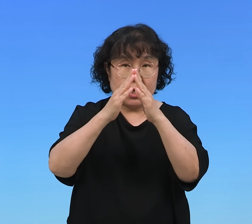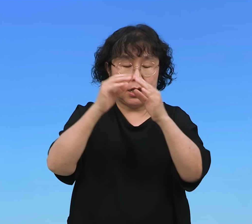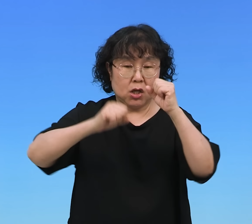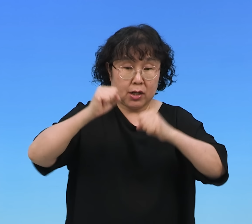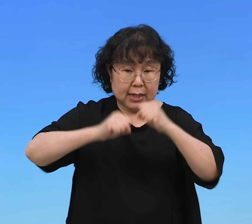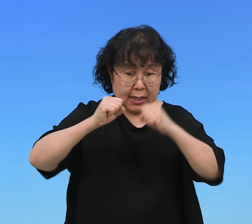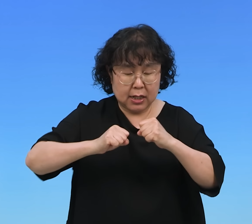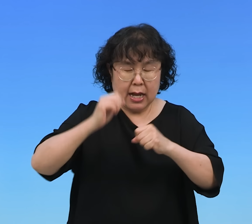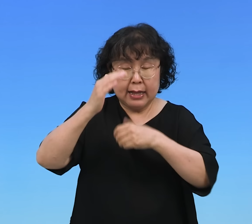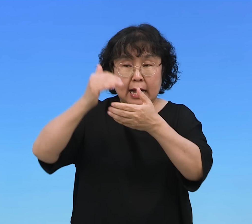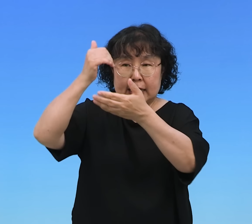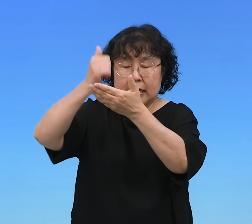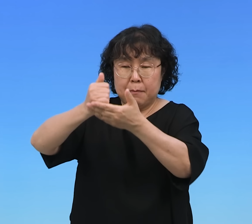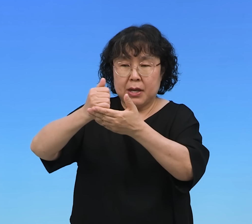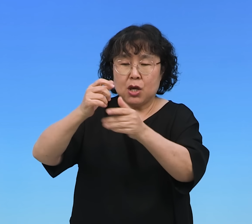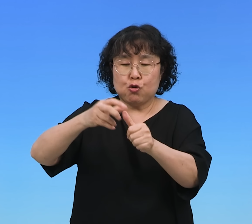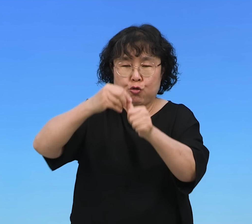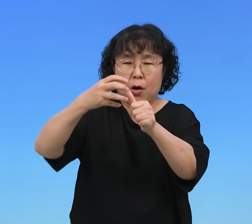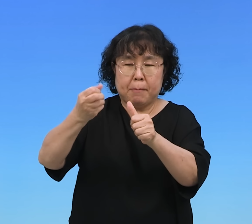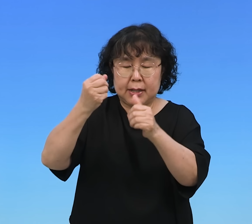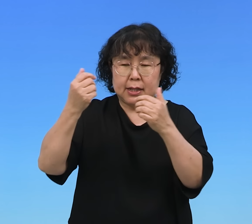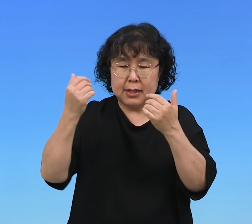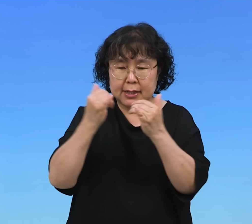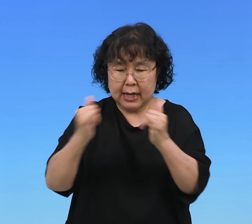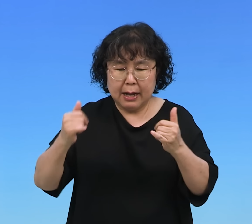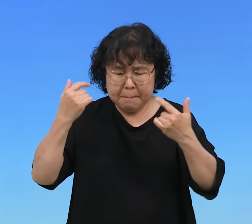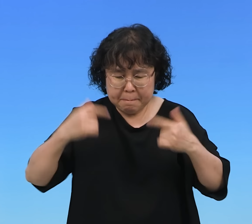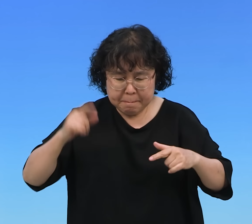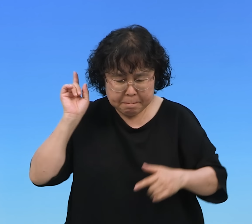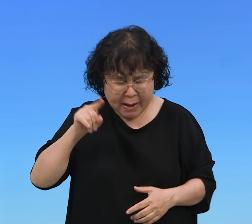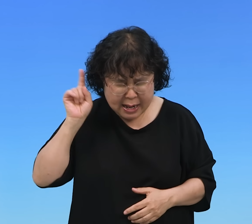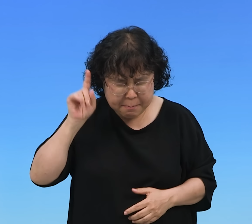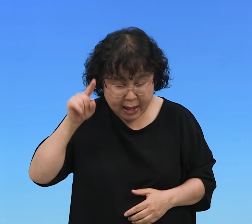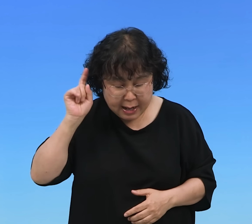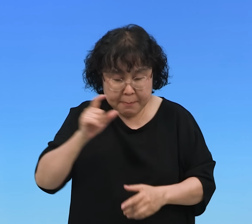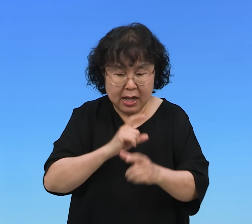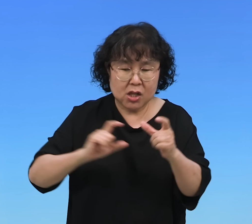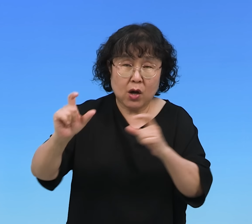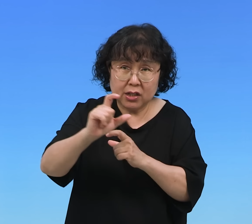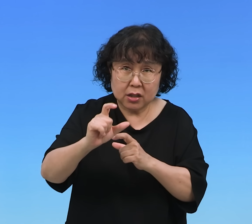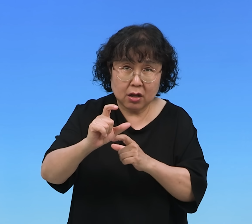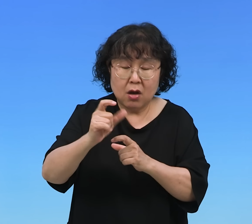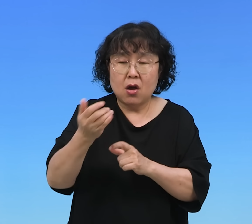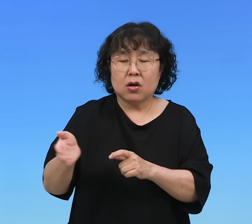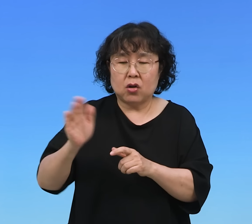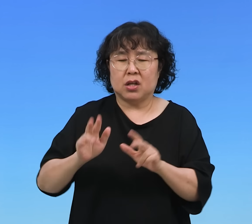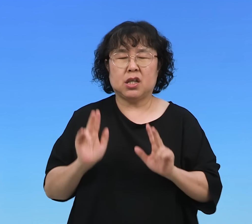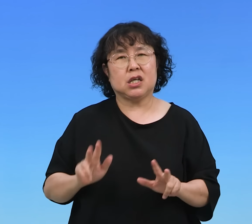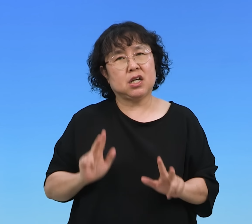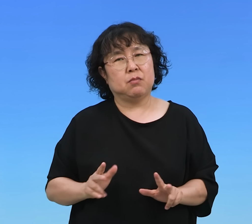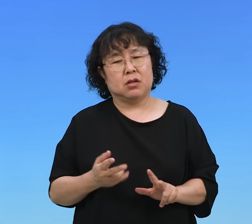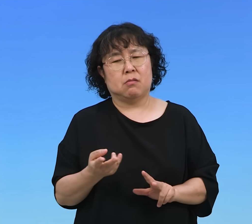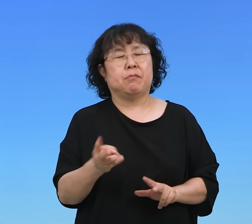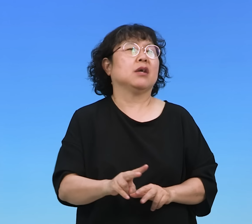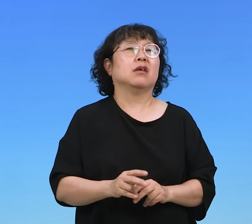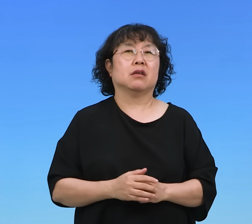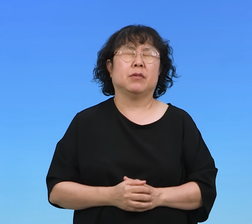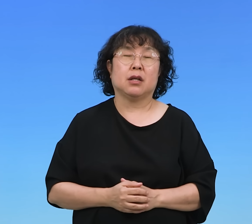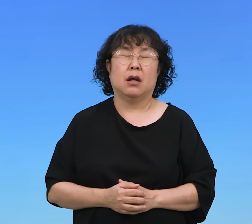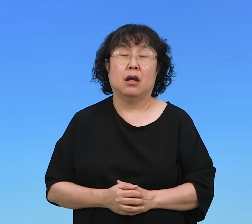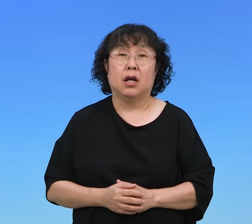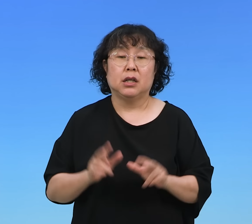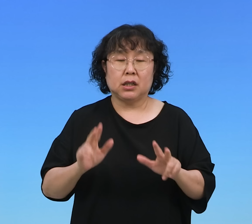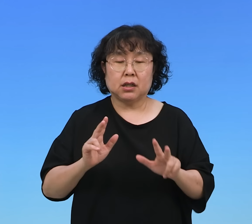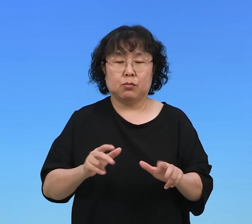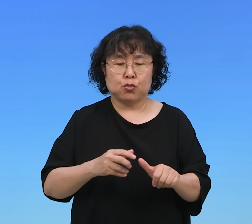일어나지 않는다면서요. 왜 이렇게 됐습니까? 명예를 잃어버렸기 때문 아닙니까? 온 백성이 칭찬하는